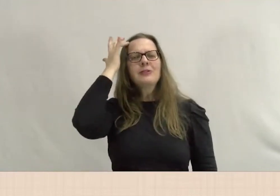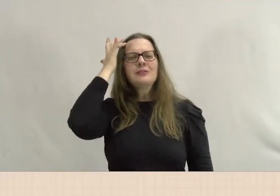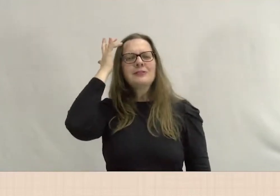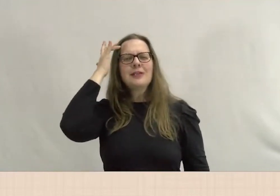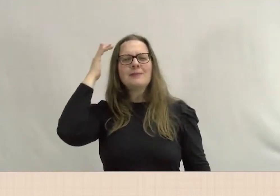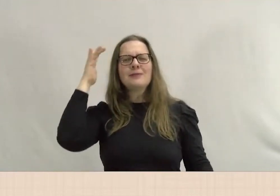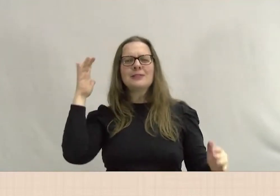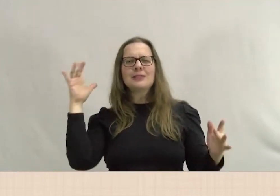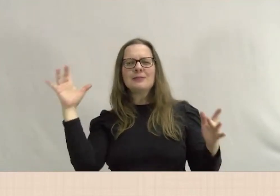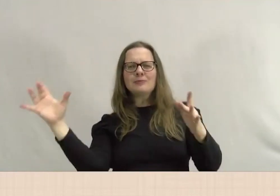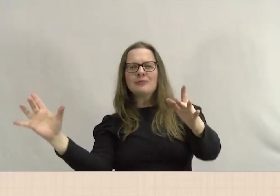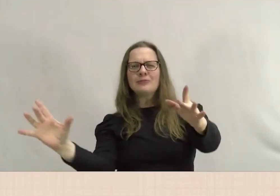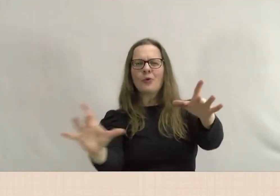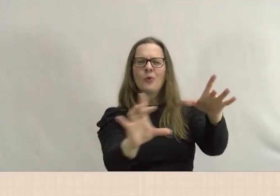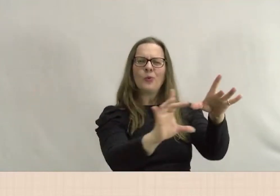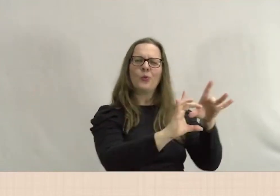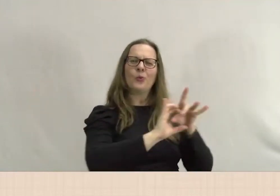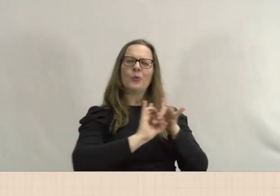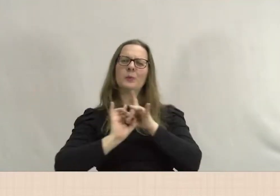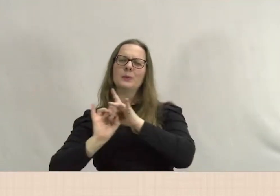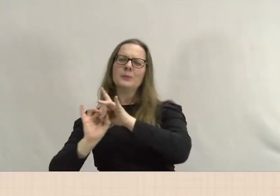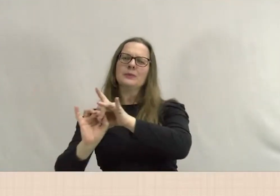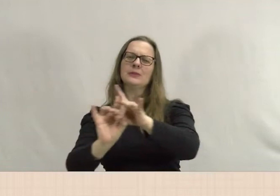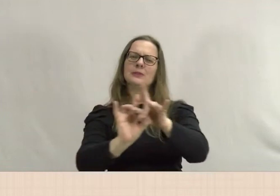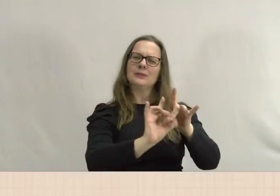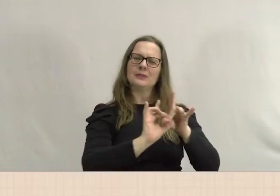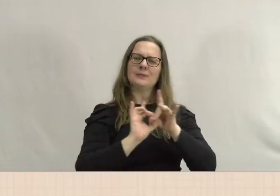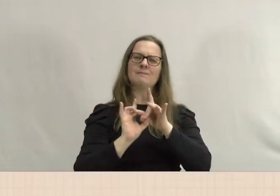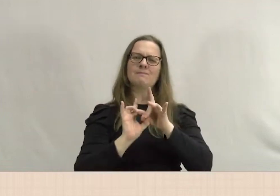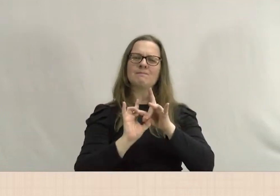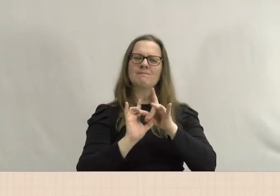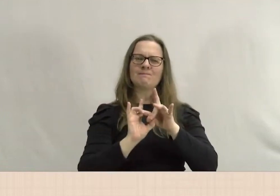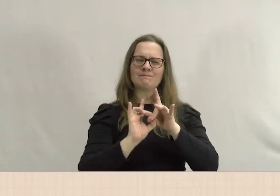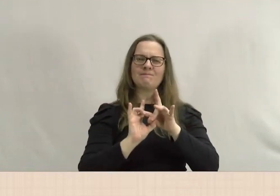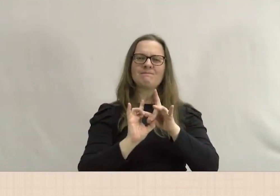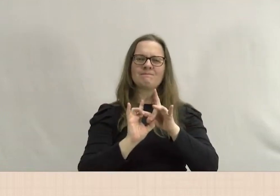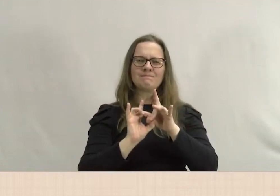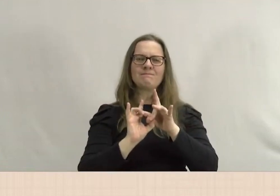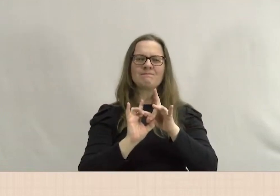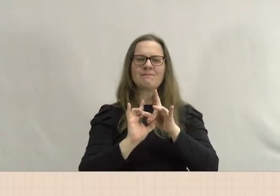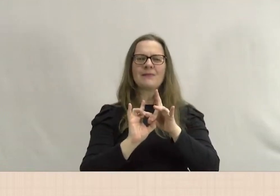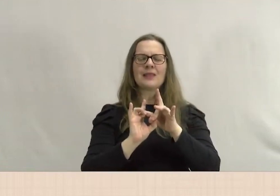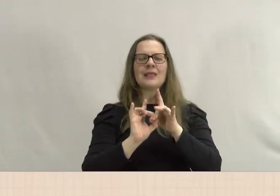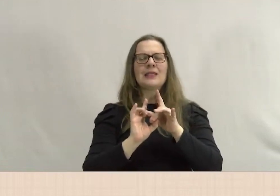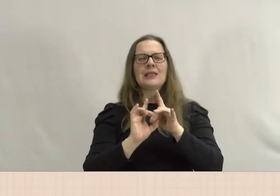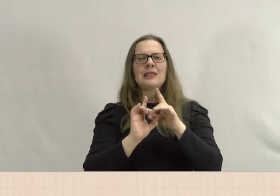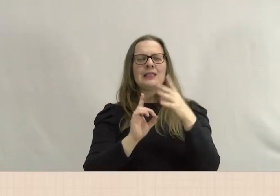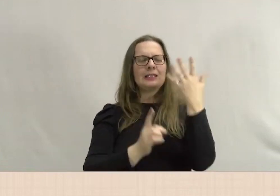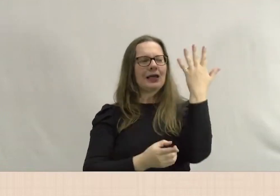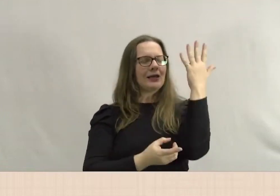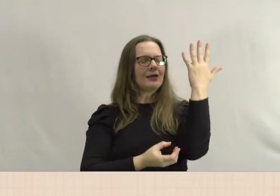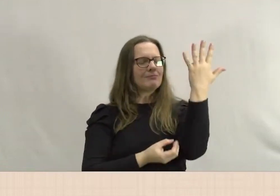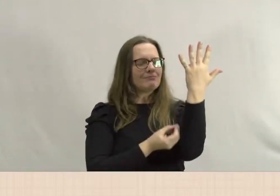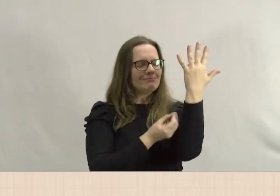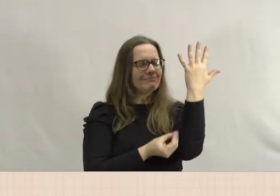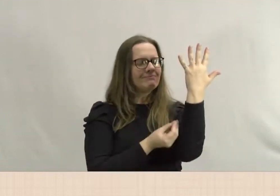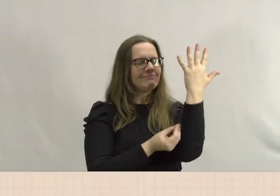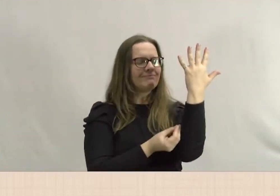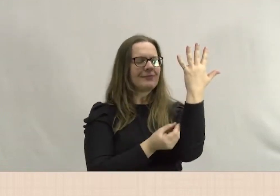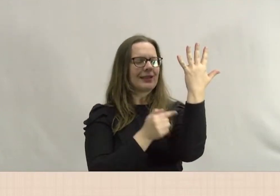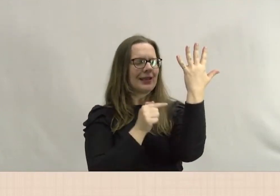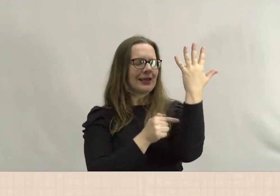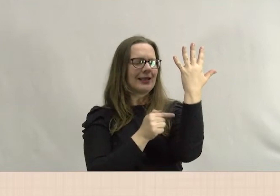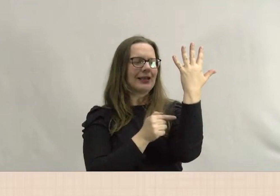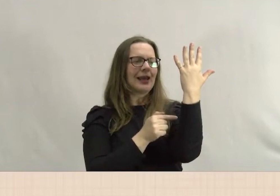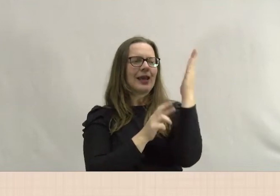os outros, porque Deus é amor. Através da árvore da vida, através de Deus como vida, Ele